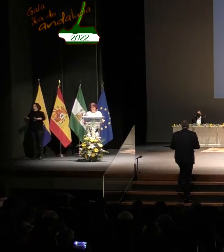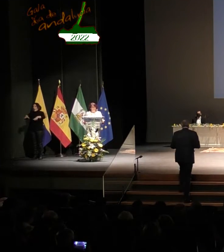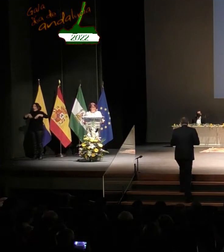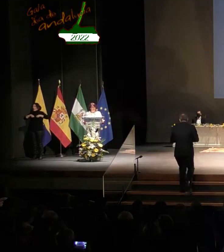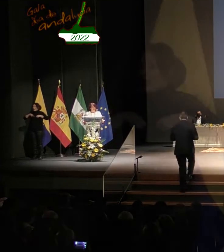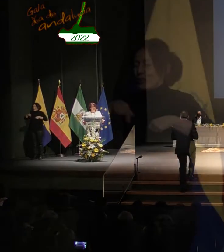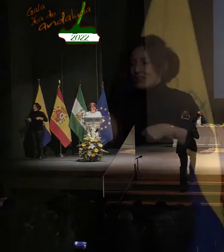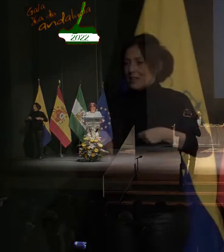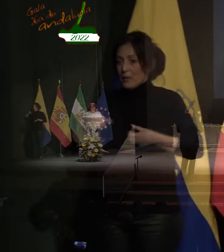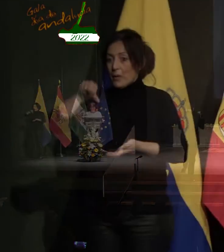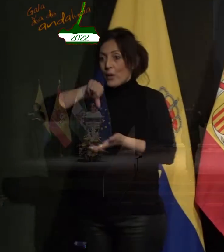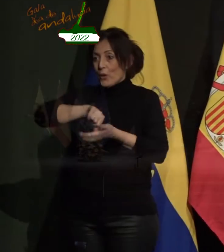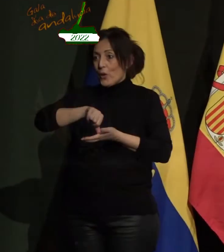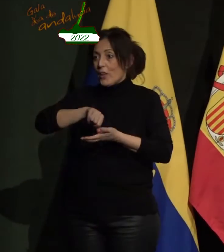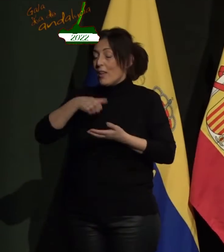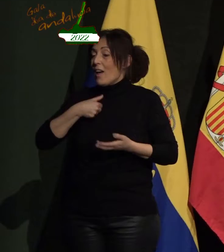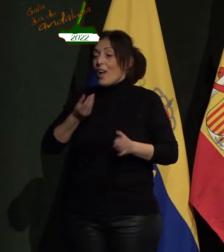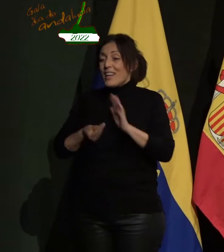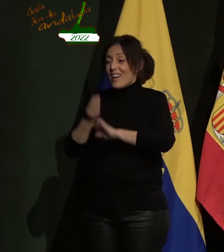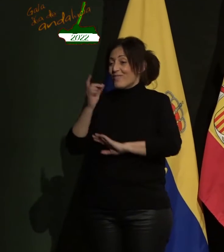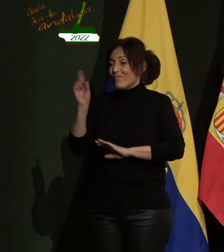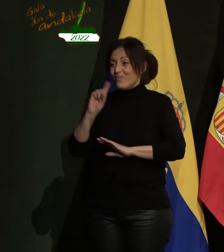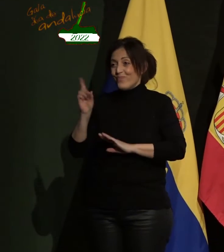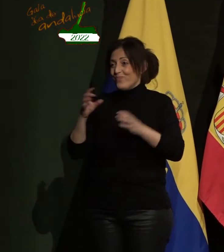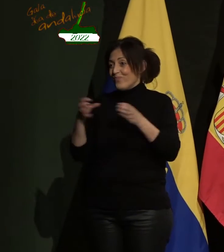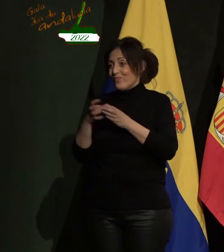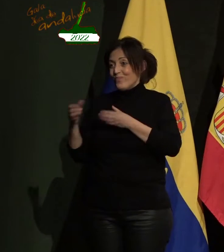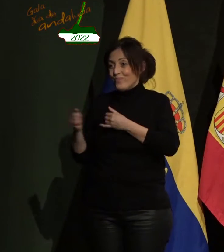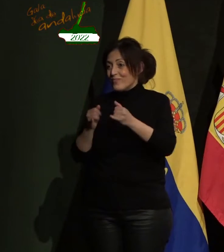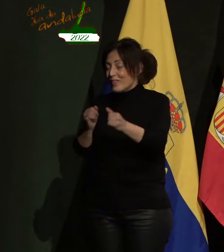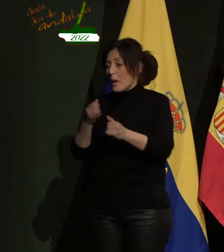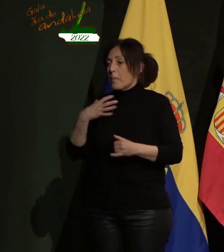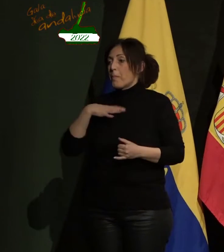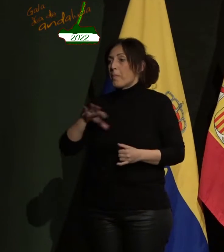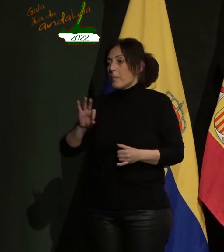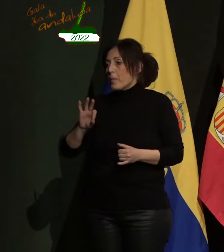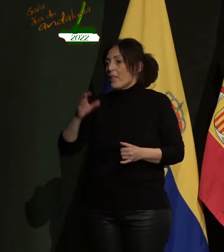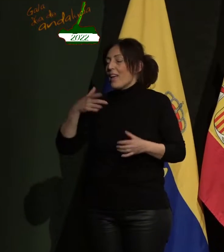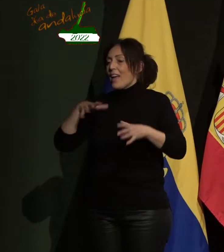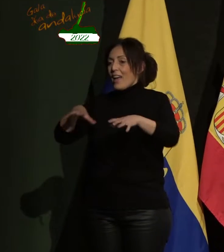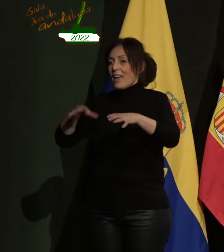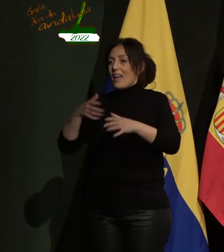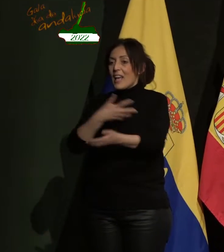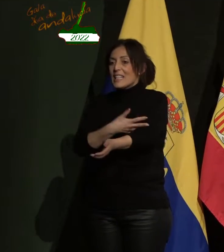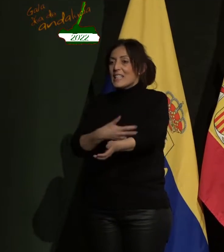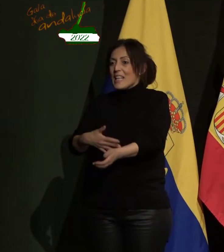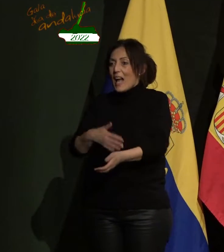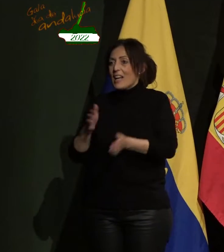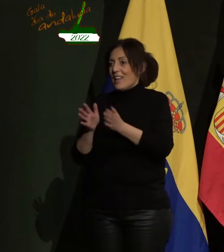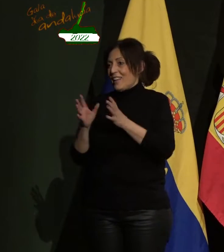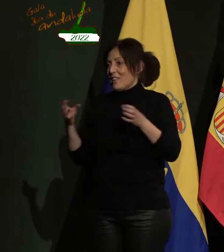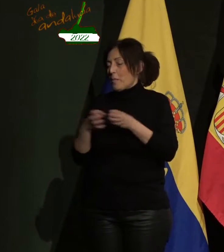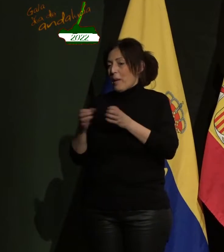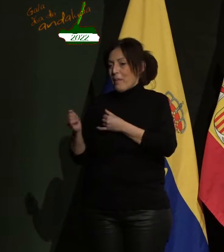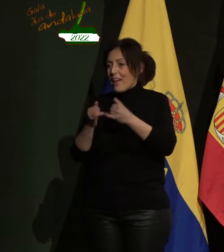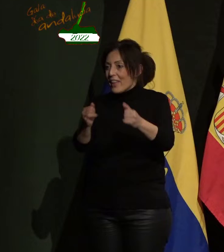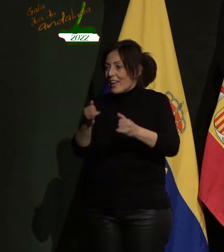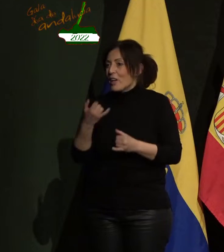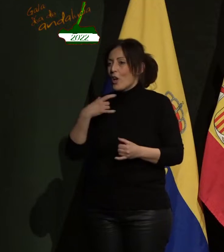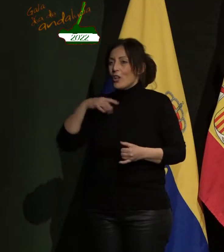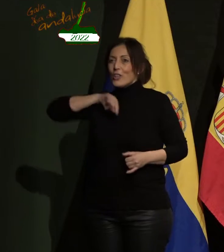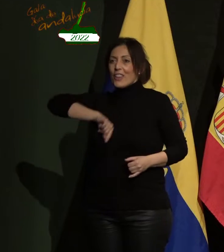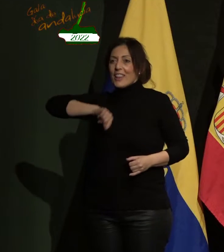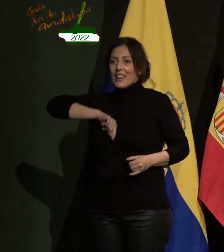esta ciudad, porque no nacieron en Palma, por ello no pueden ser hijos predilectos, pero sí que por su sangre corre sangre palmeña, se puede decir, y se